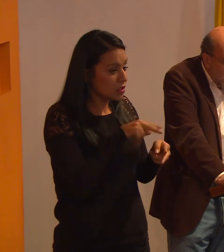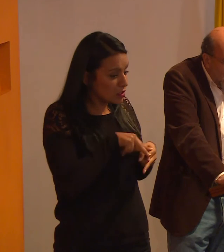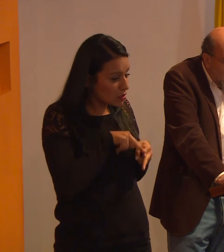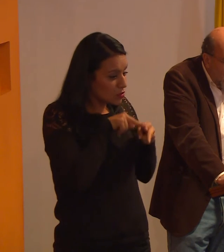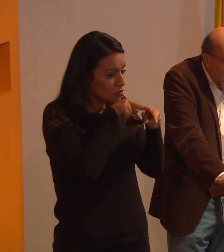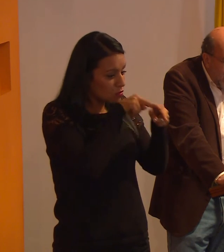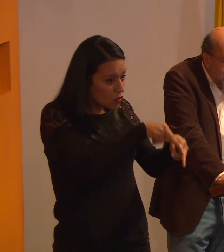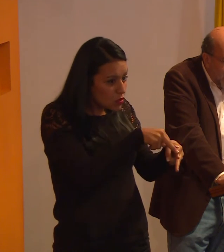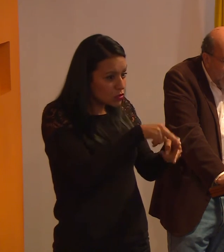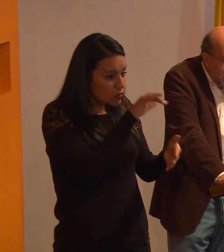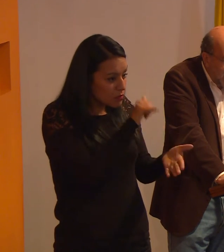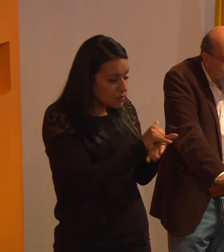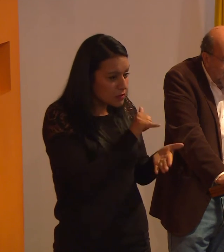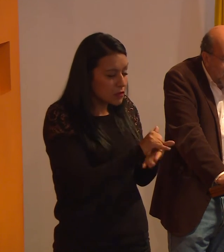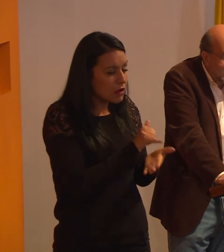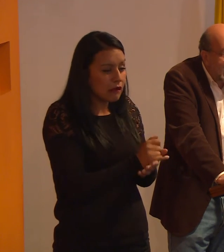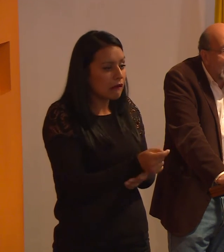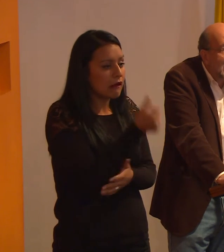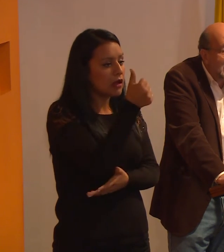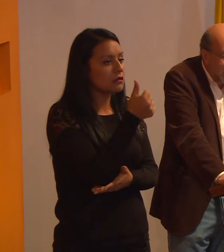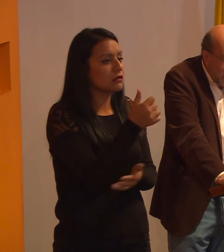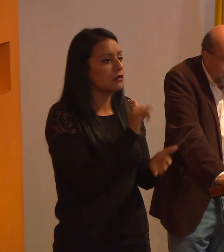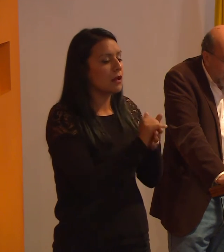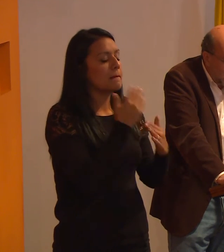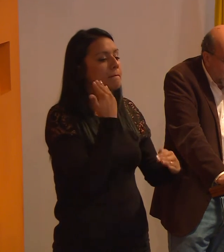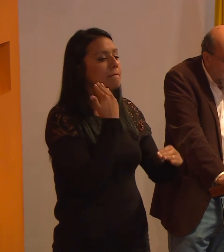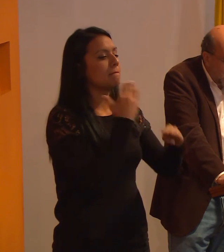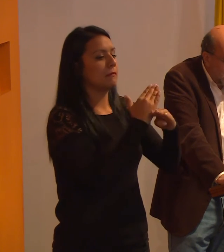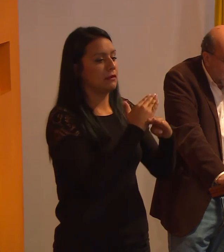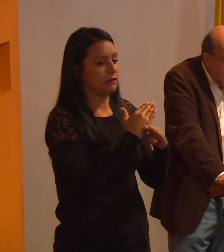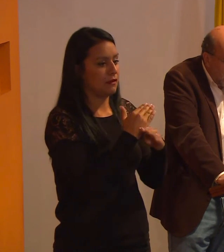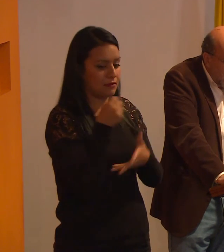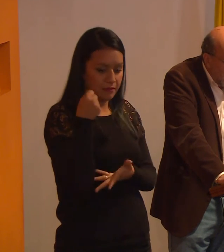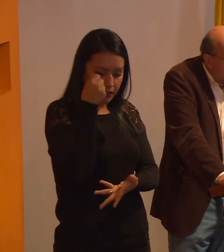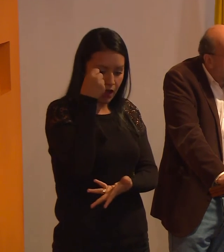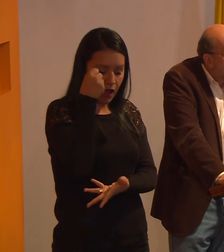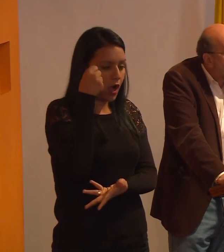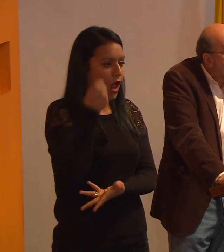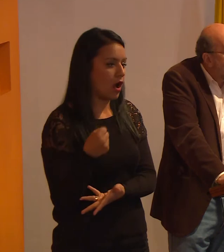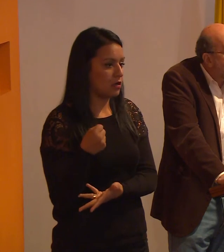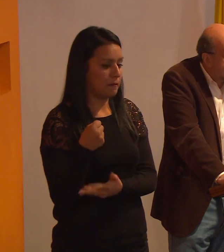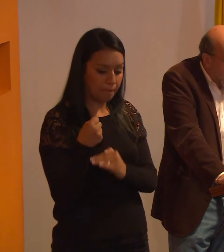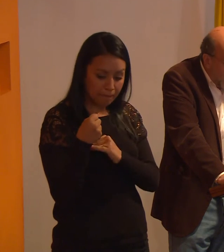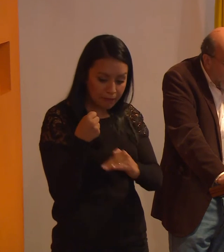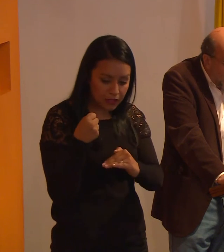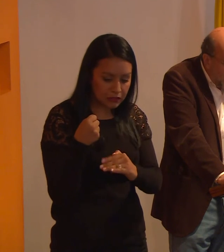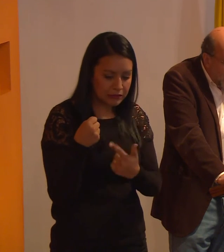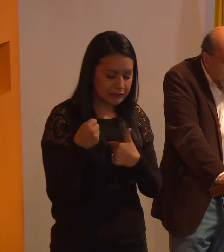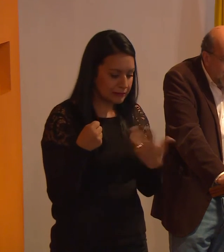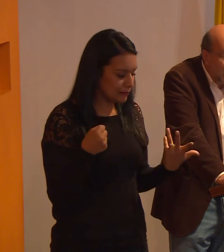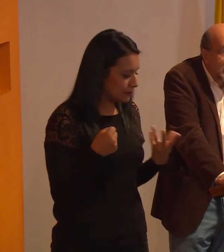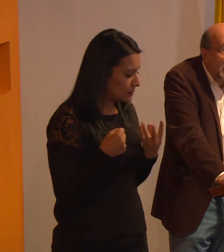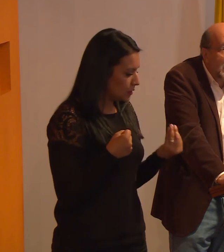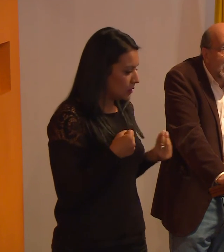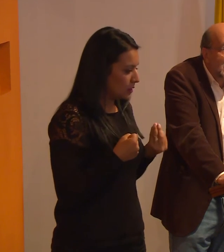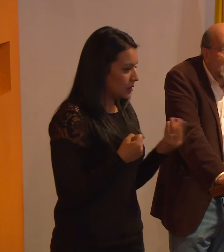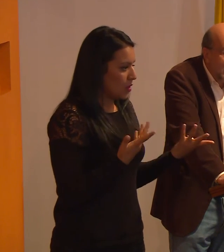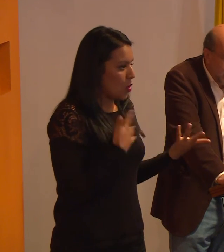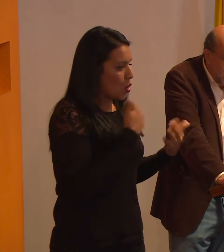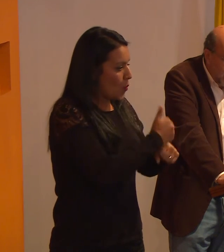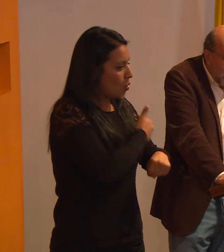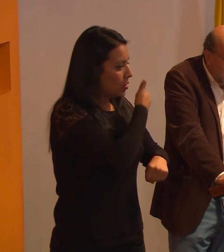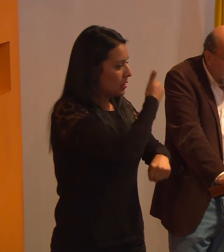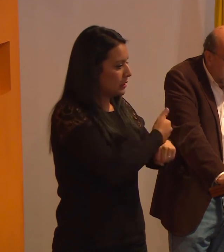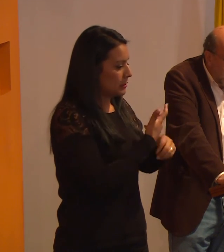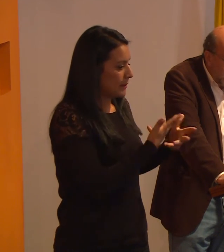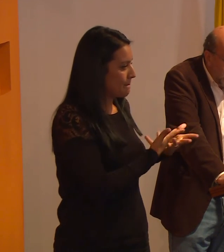propios cubren prácticamente la mitad del presupuesto y desde nuestra posición de